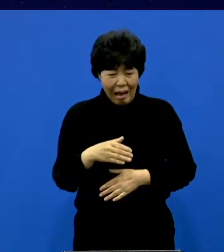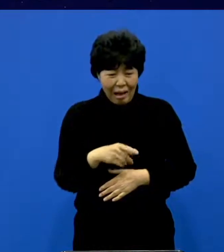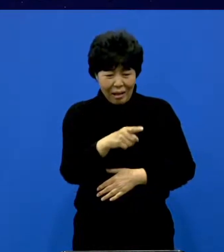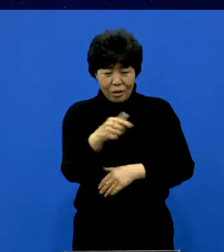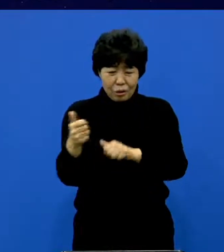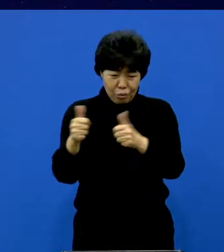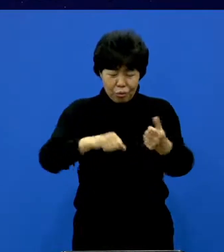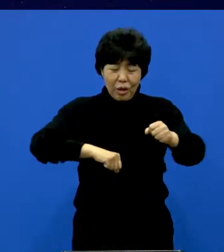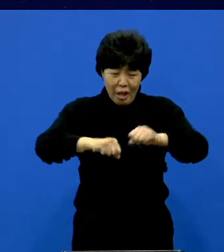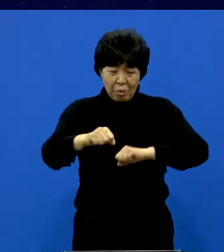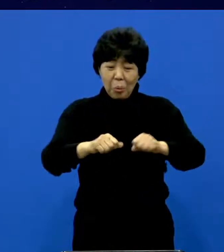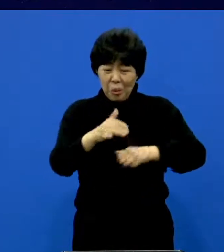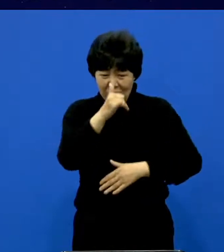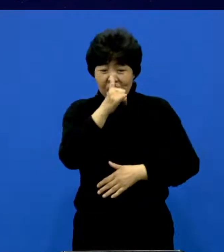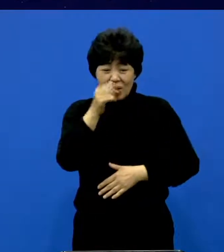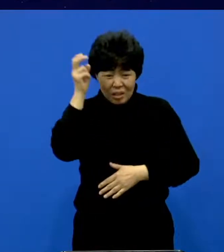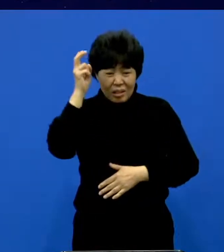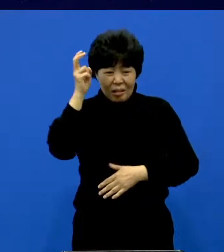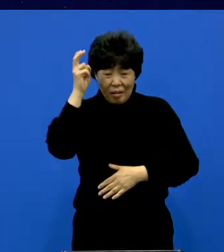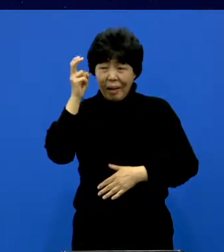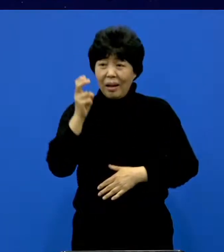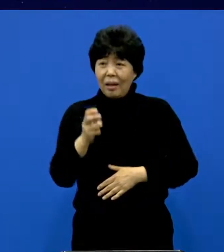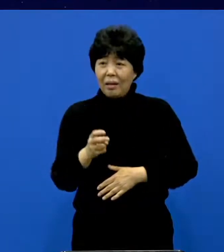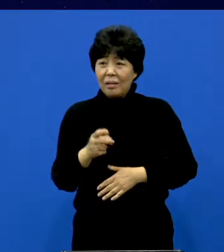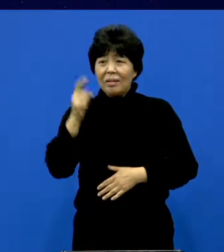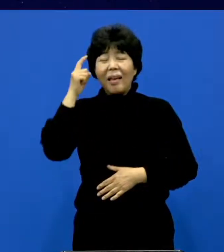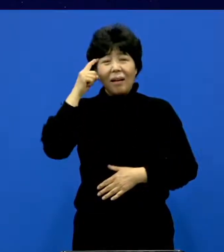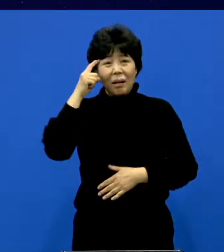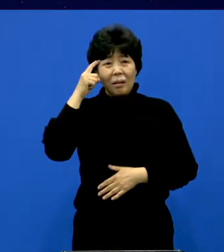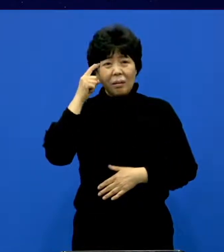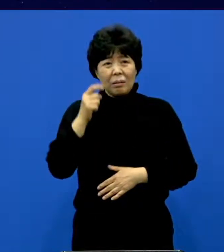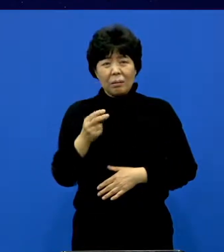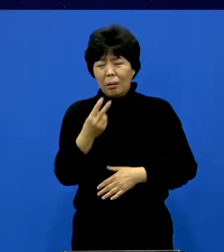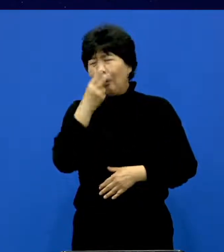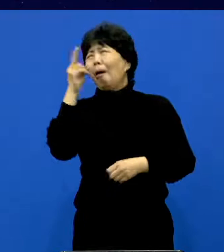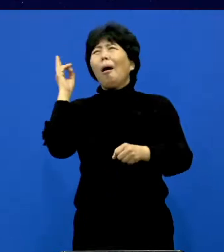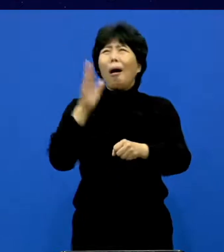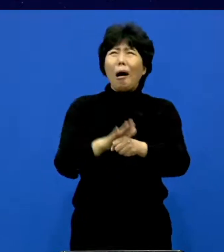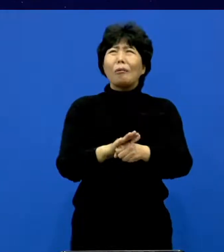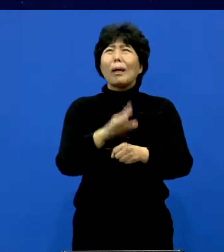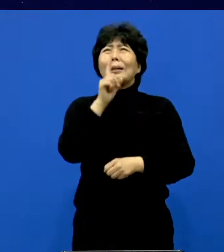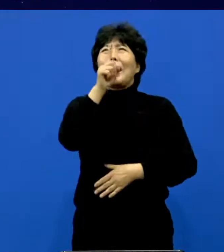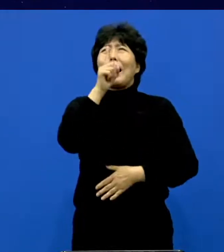거기에 대한 스데반의 어떤 설명도 없어요. 자기 억울함을 호소하지도 않았어요.